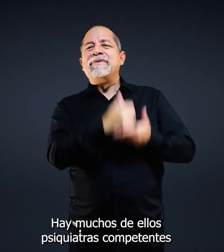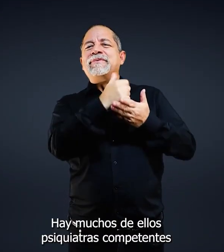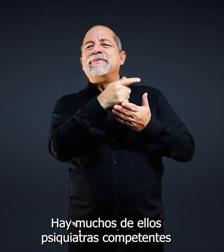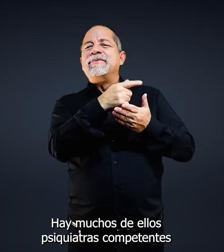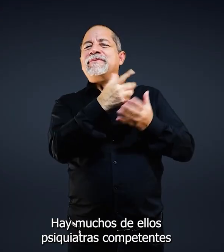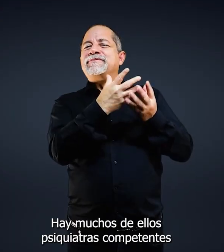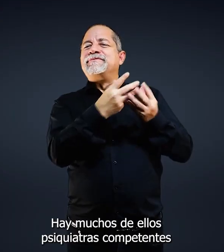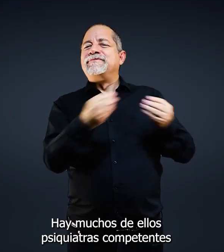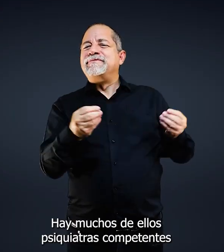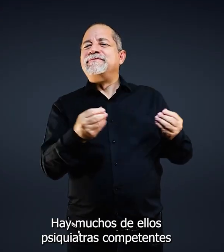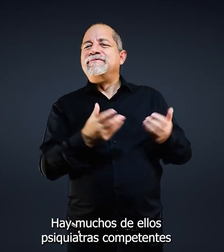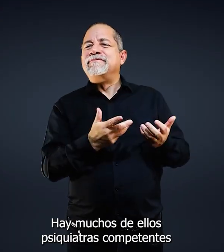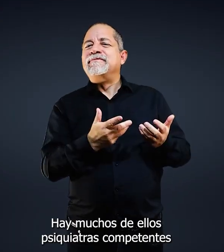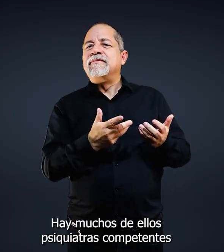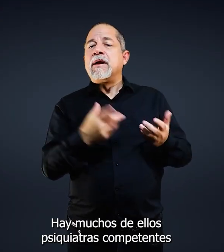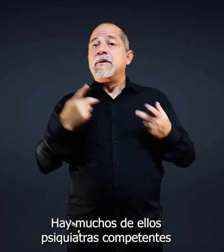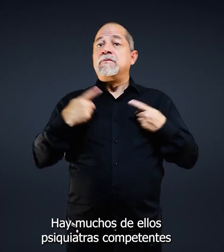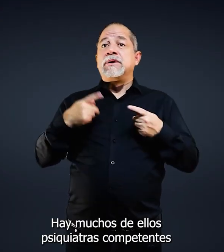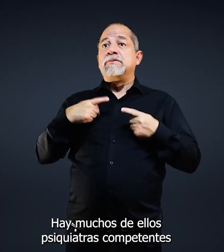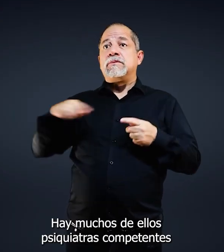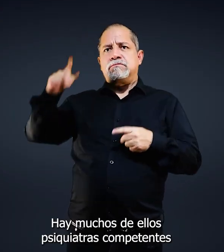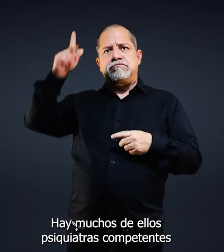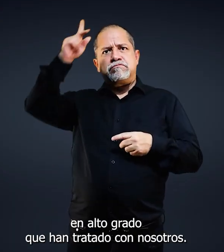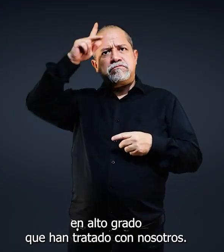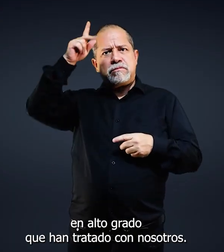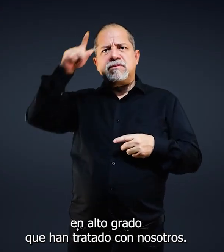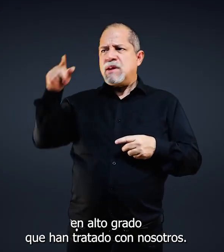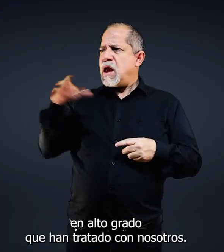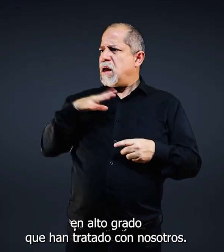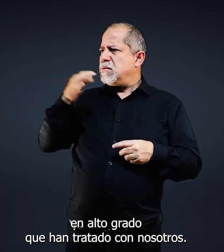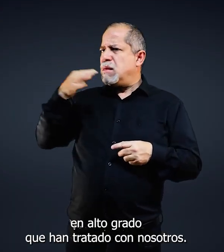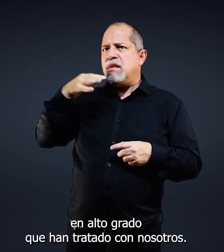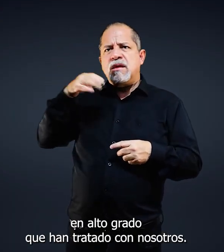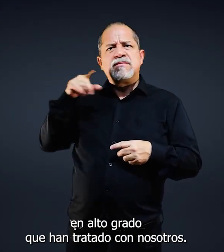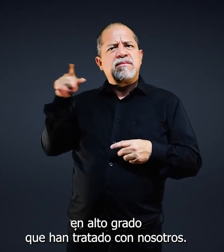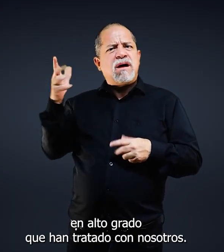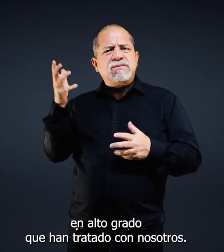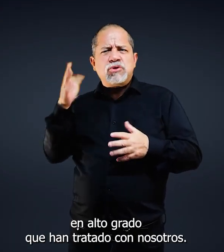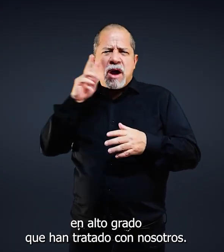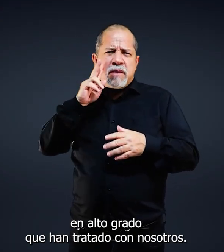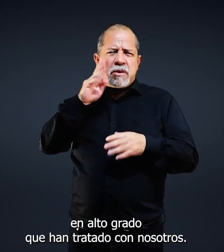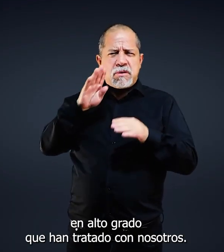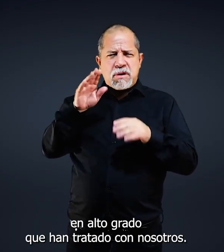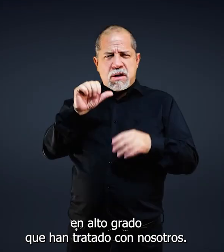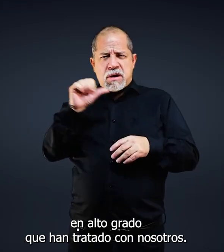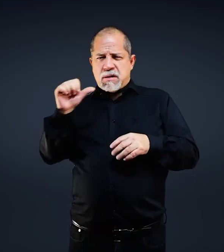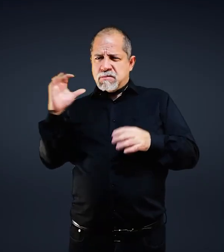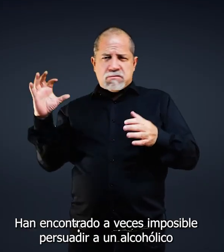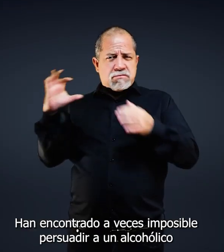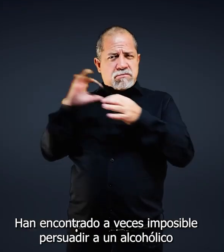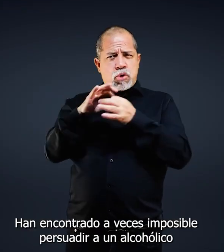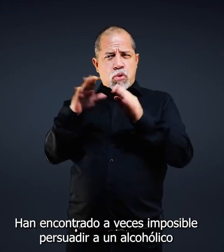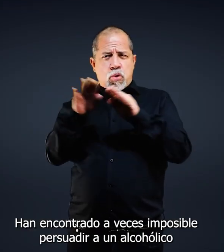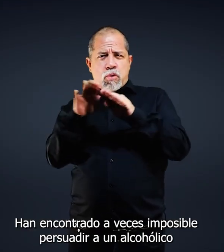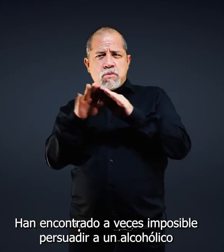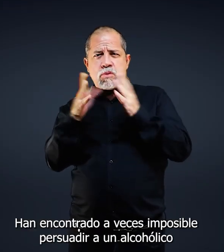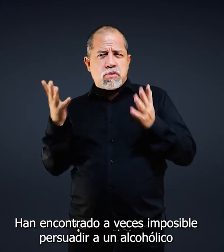ellos. Psiquiatras competentes en alto grado que han tratado con nosotros han encontrado a veces